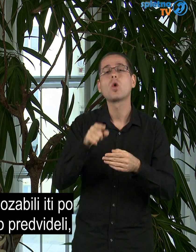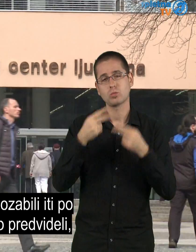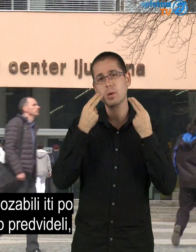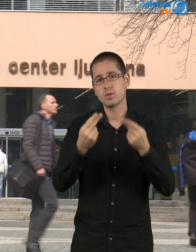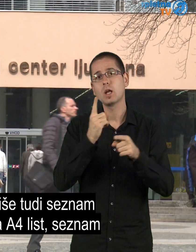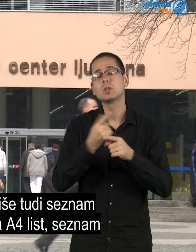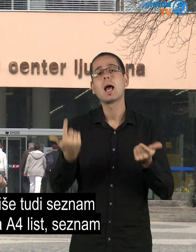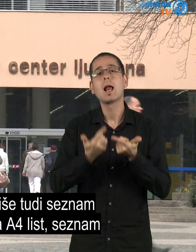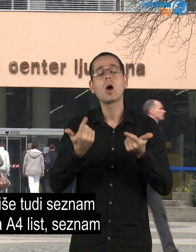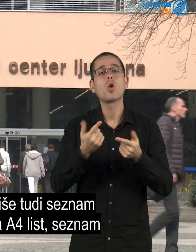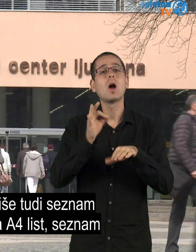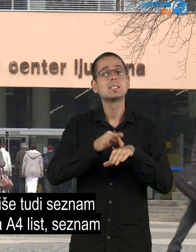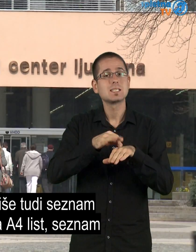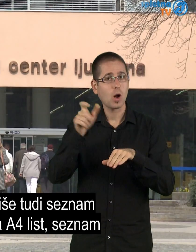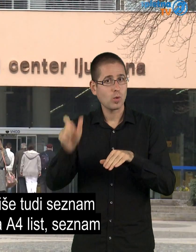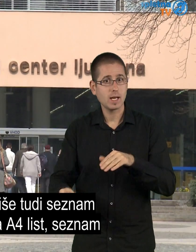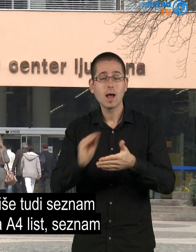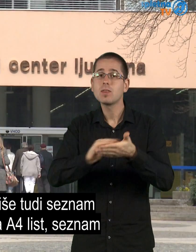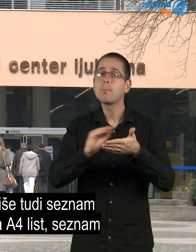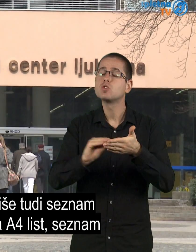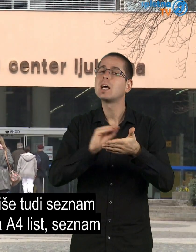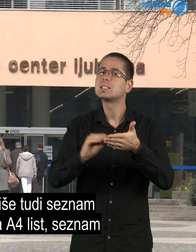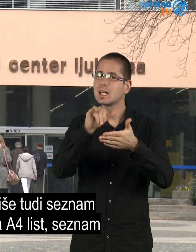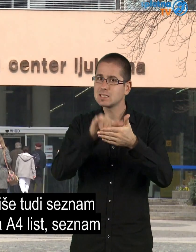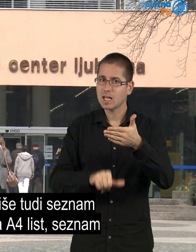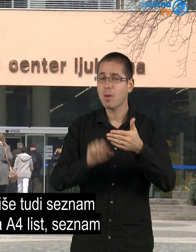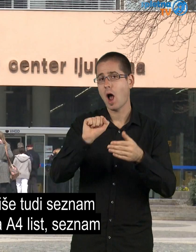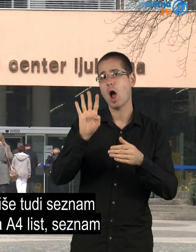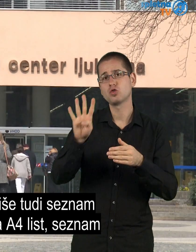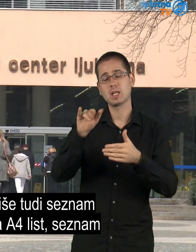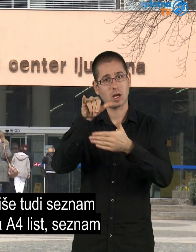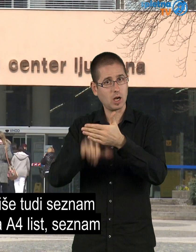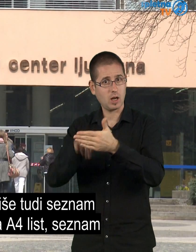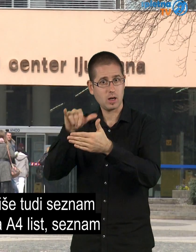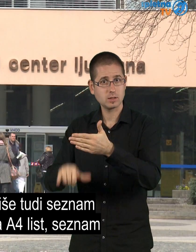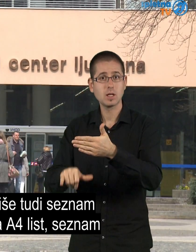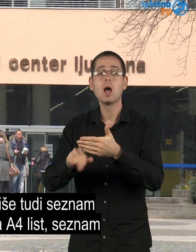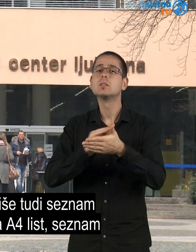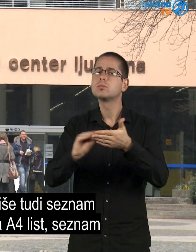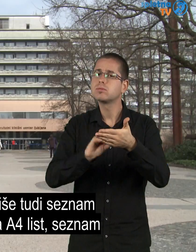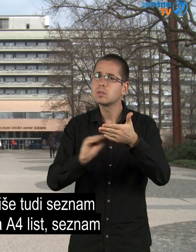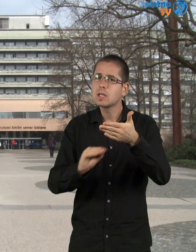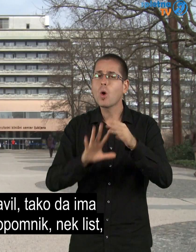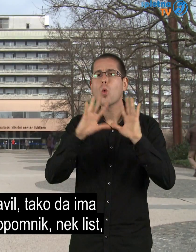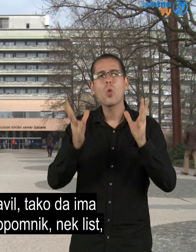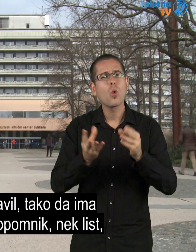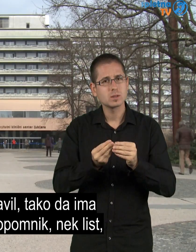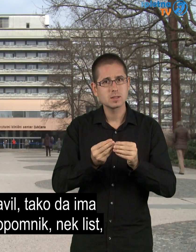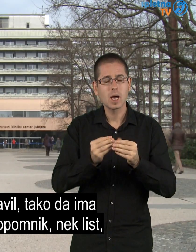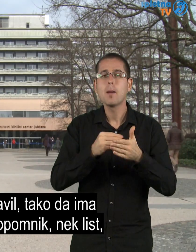da lahko zdravnik izpiše tudi seznam predpisanih zdravil, se pravi na A4 listu seznam vseh predpisanih zdravil, tako